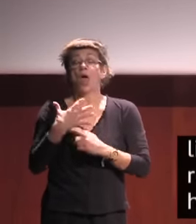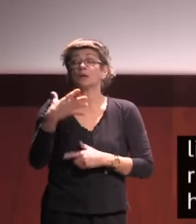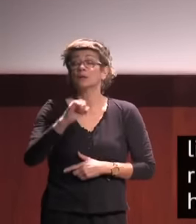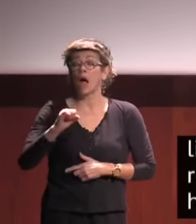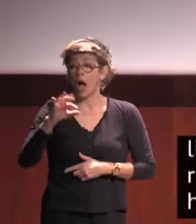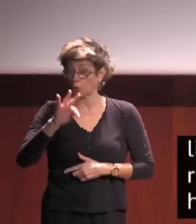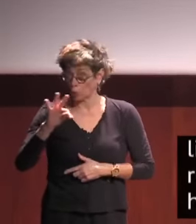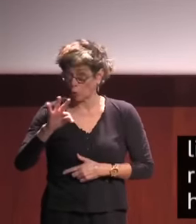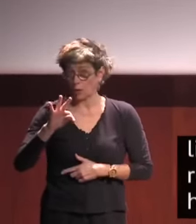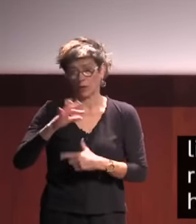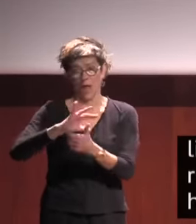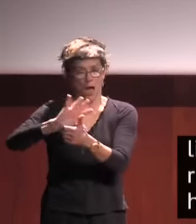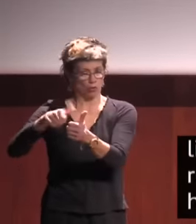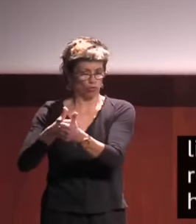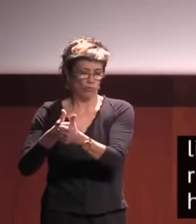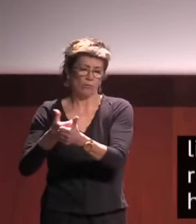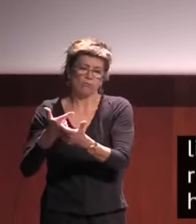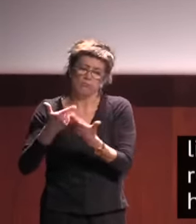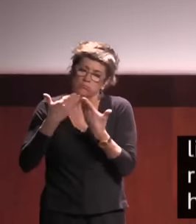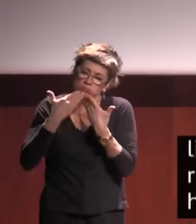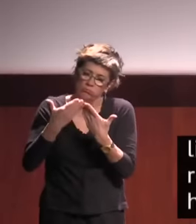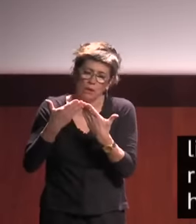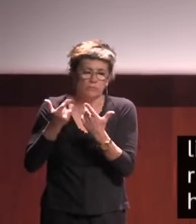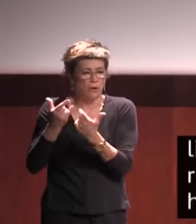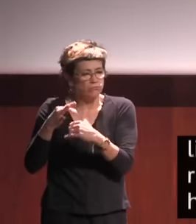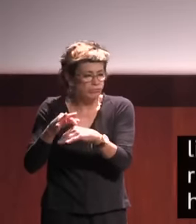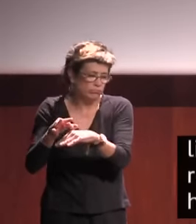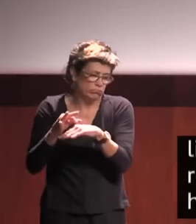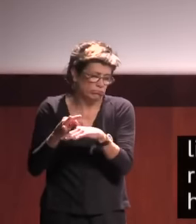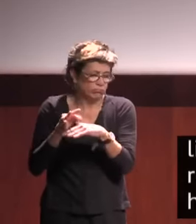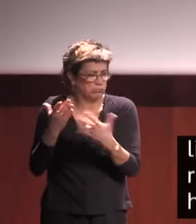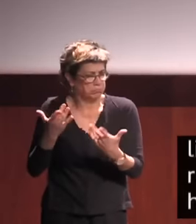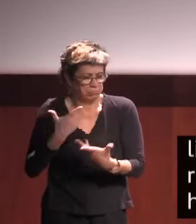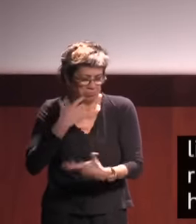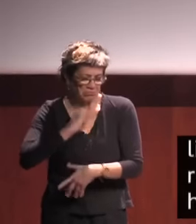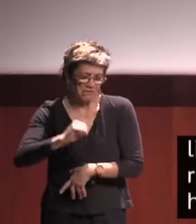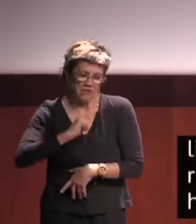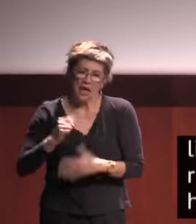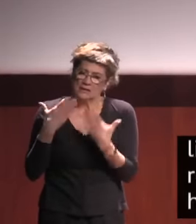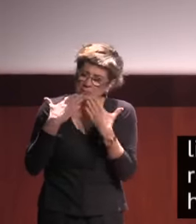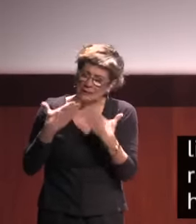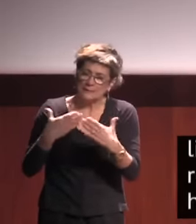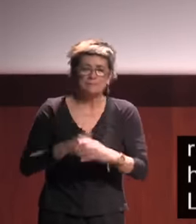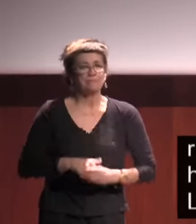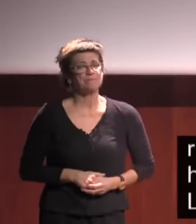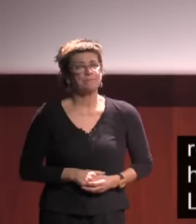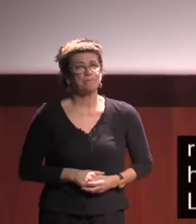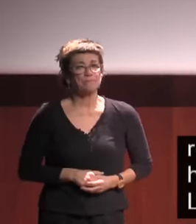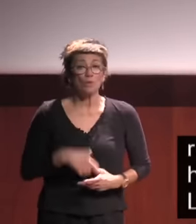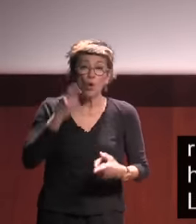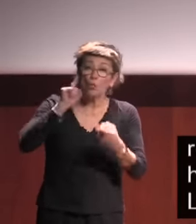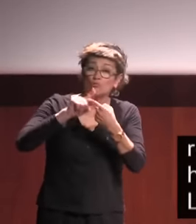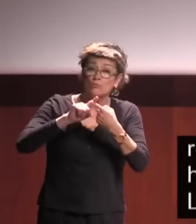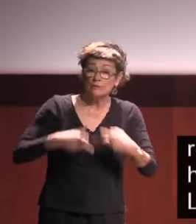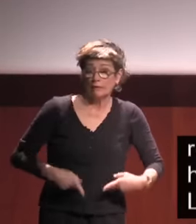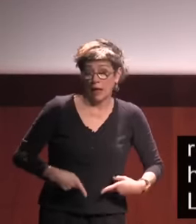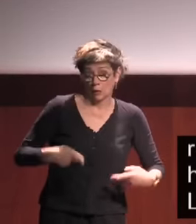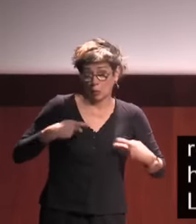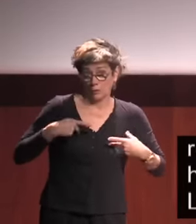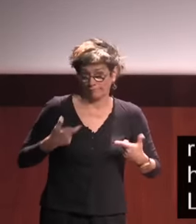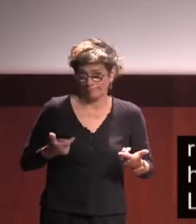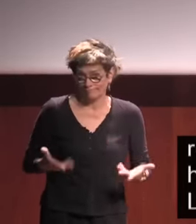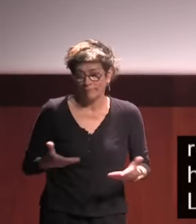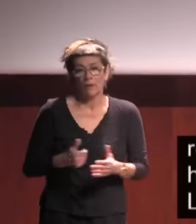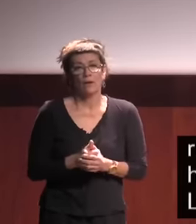l'avoir accompagnée avec tant de soin et d'efficacité. L'objectif de cet atelier était de valoriser